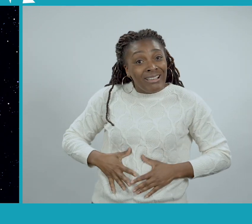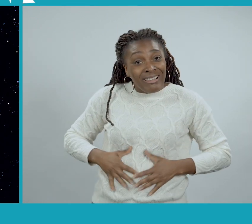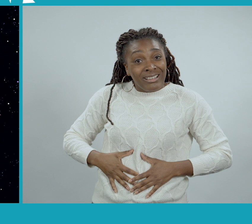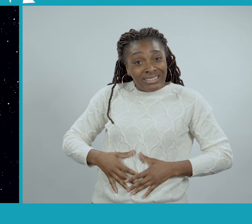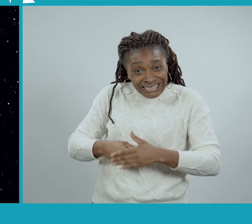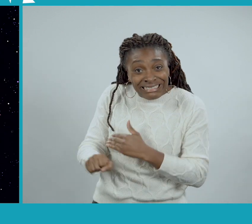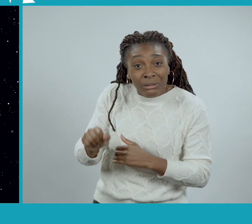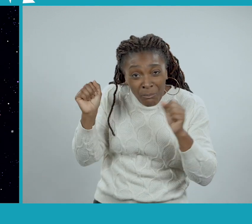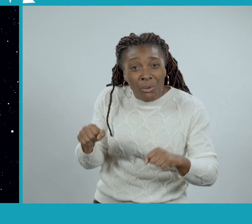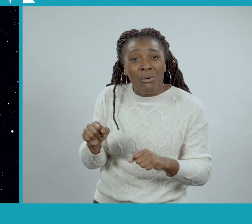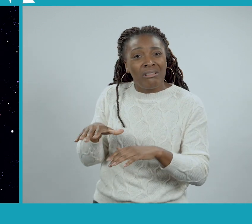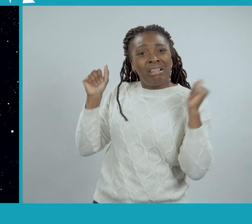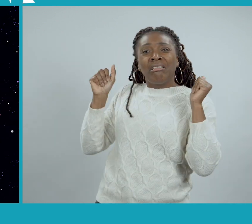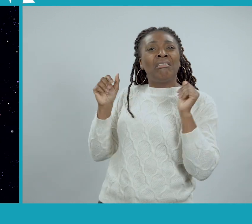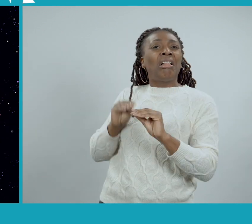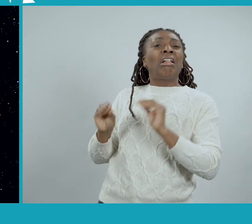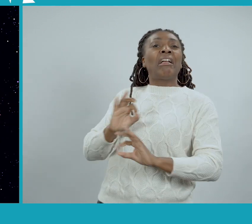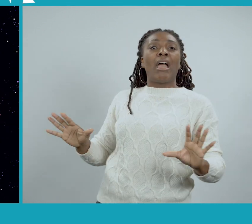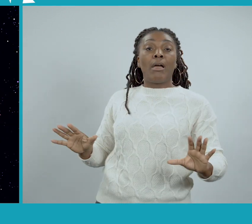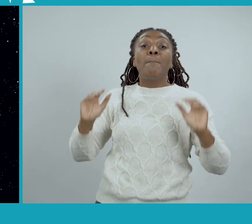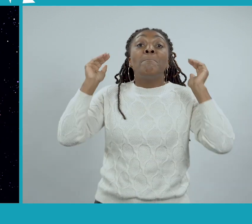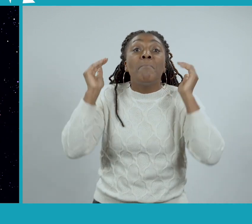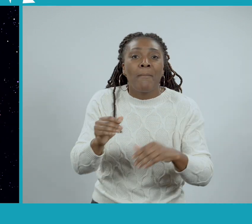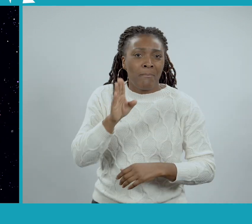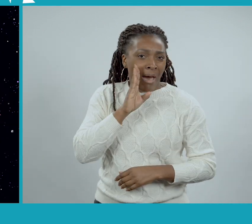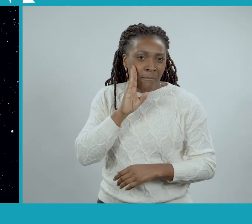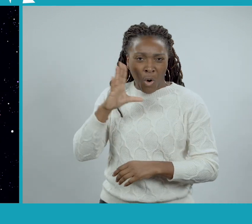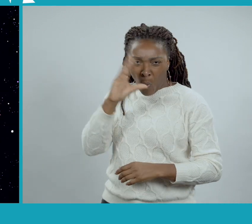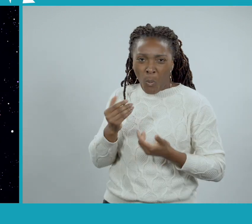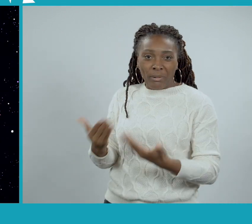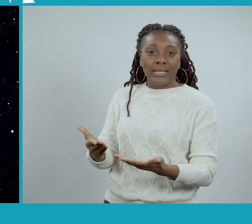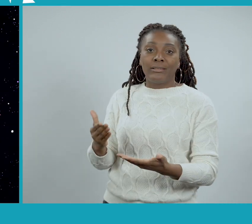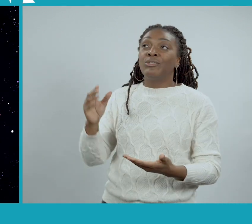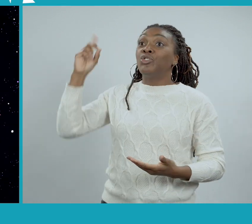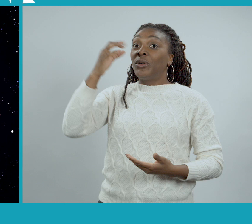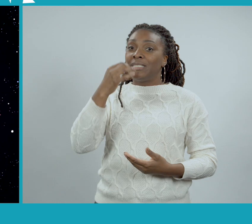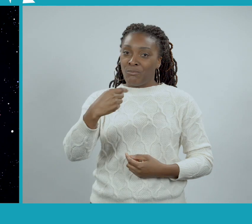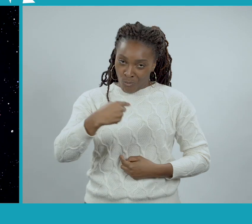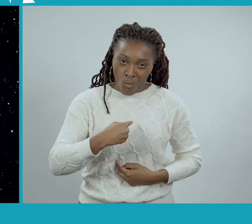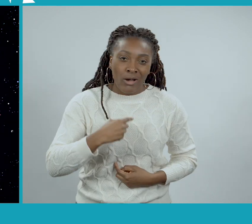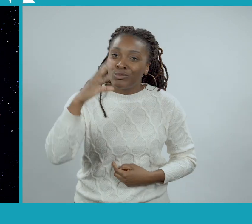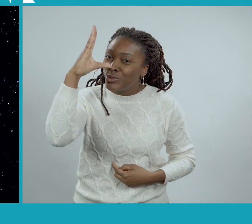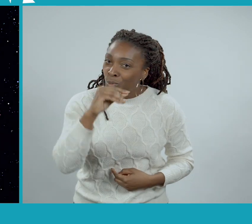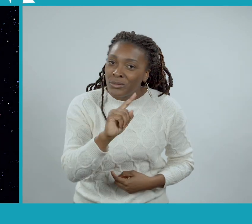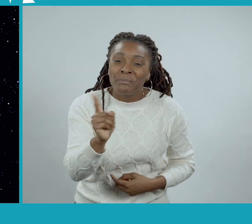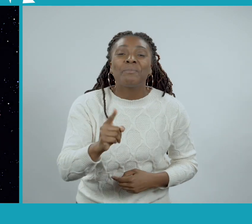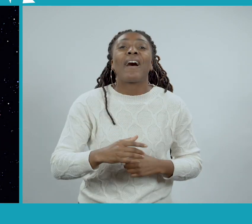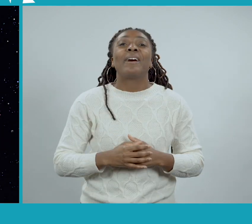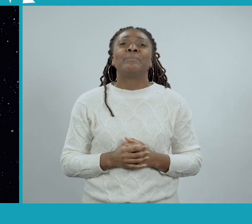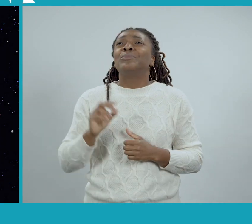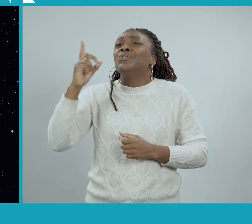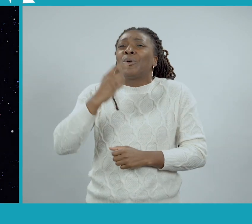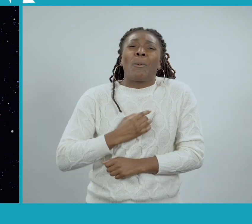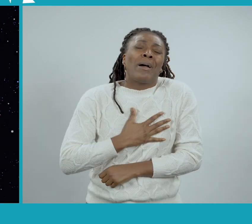entrailles? Même si elle l'oubliait, moi, je ne t'oublierai pas. » Dieu est plein